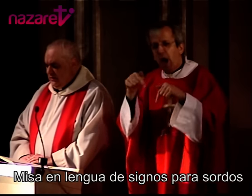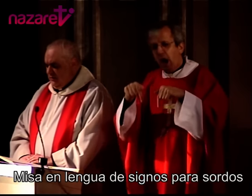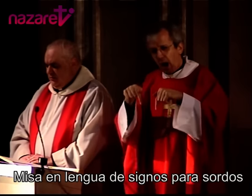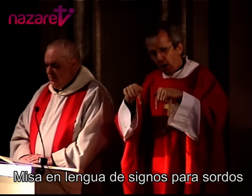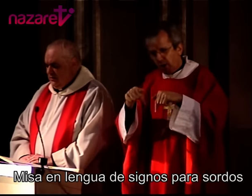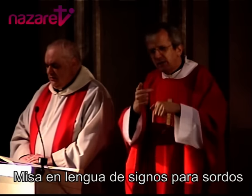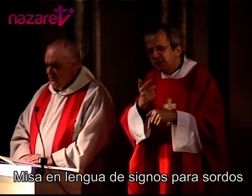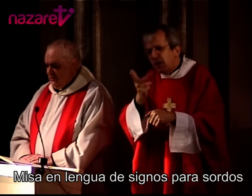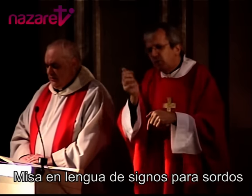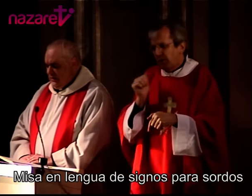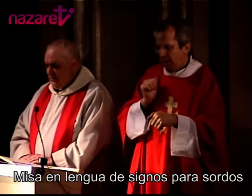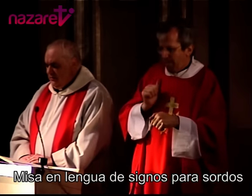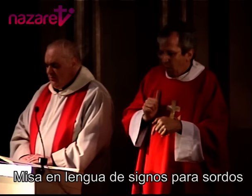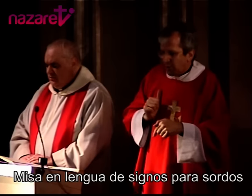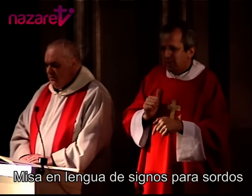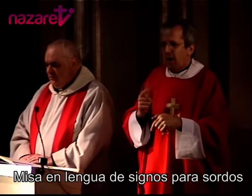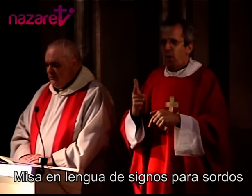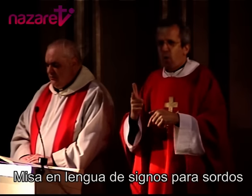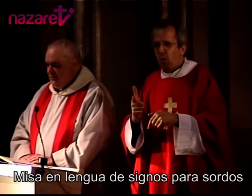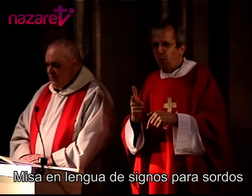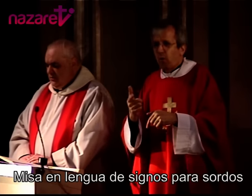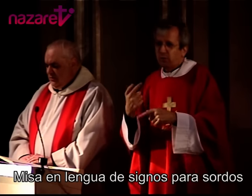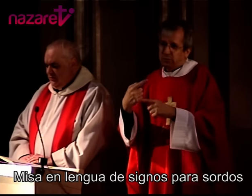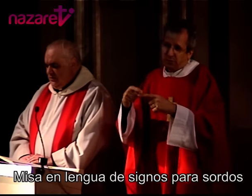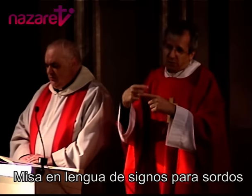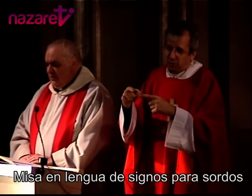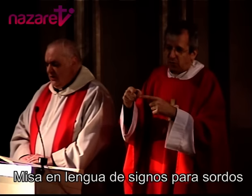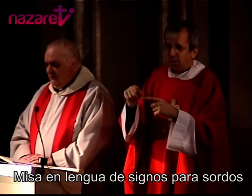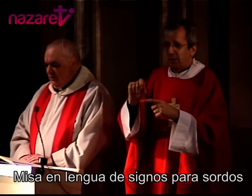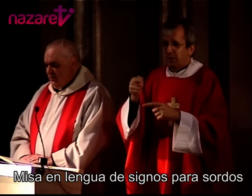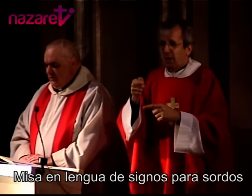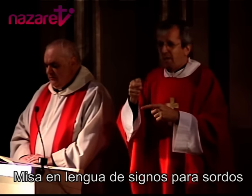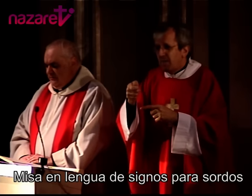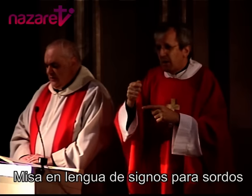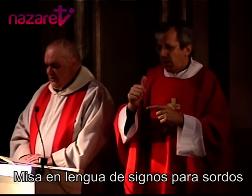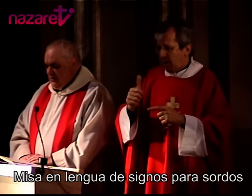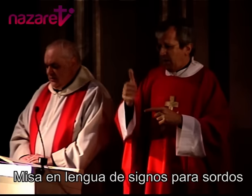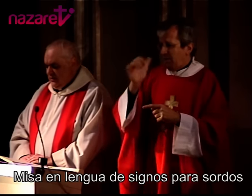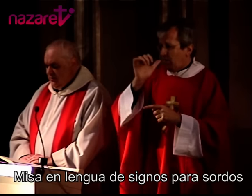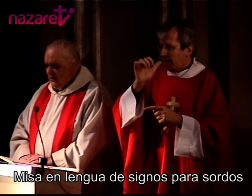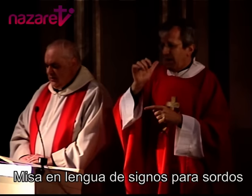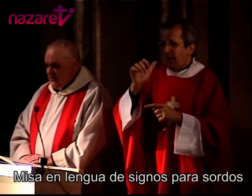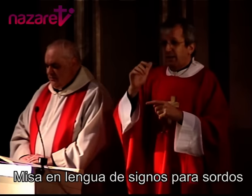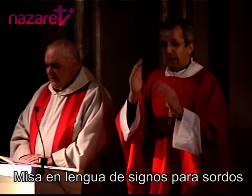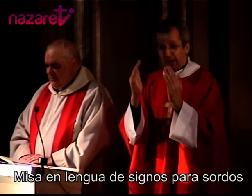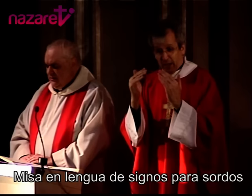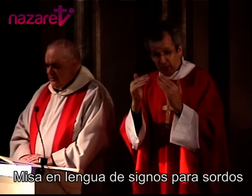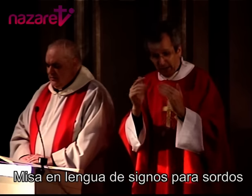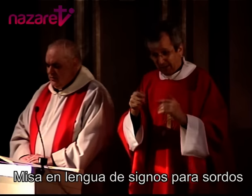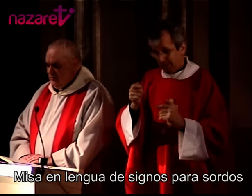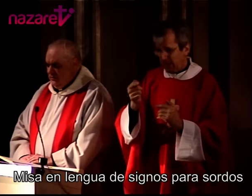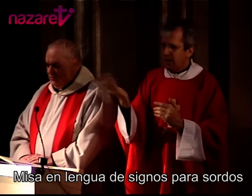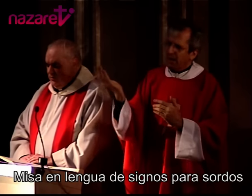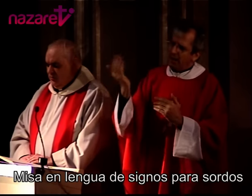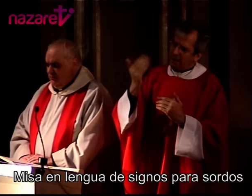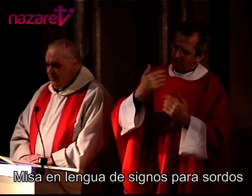el que tenga bolsa, que la lleve consigo, y lo mismo la alforja. Y el que no tenga espada, que venda